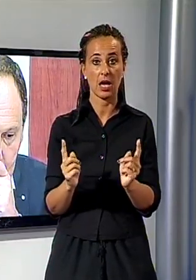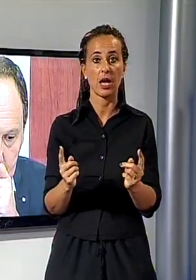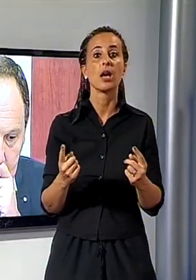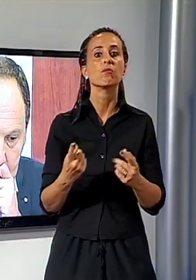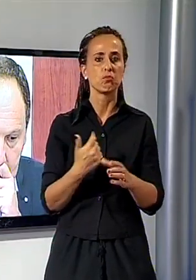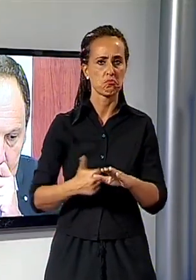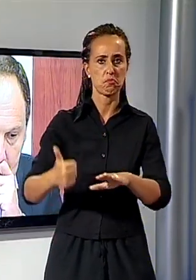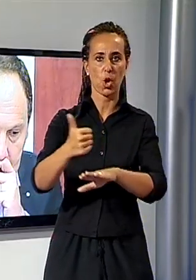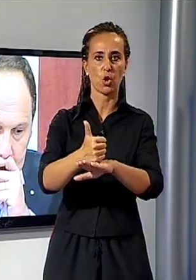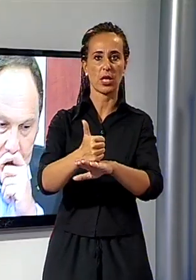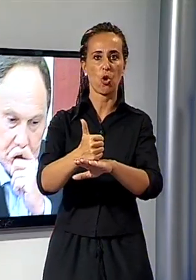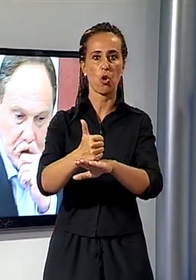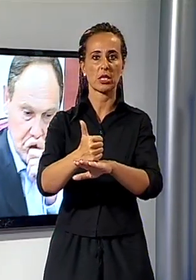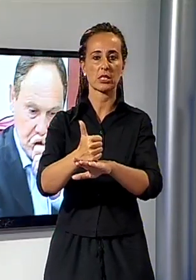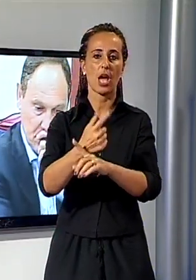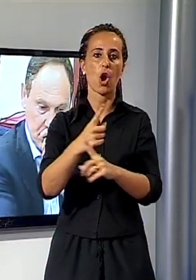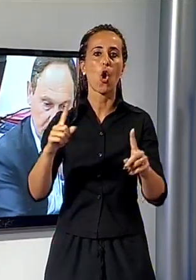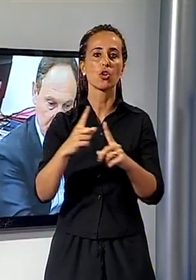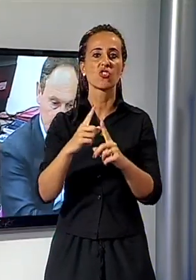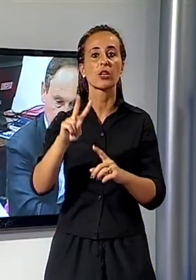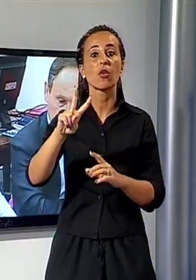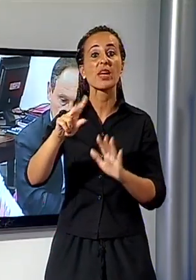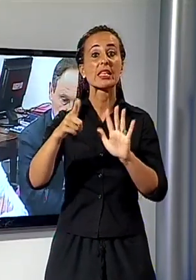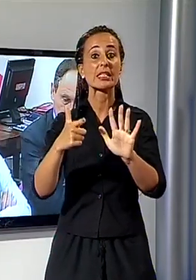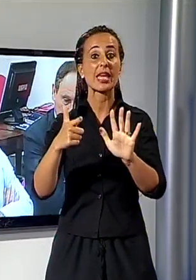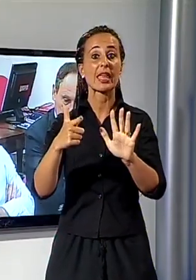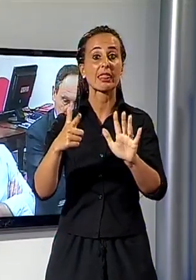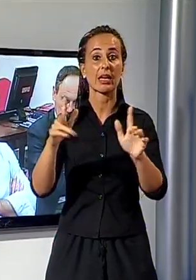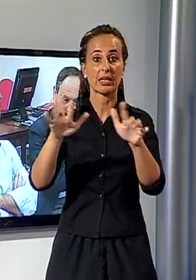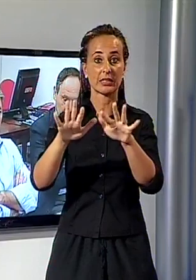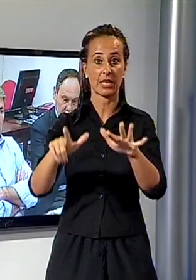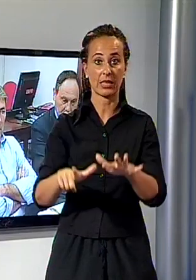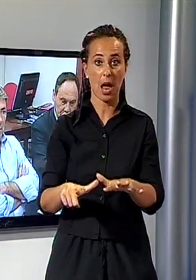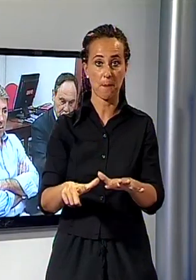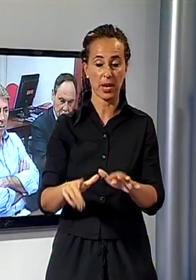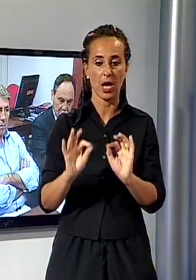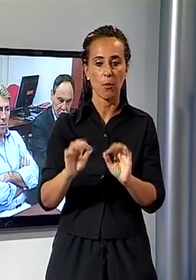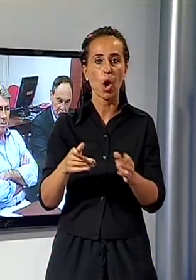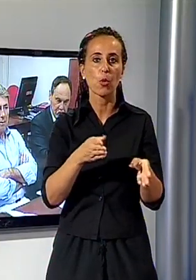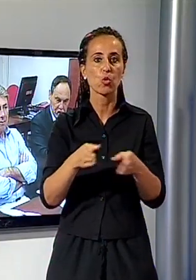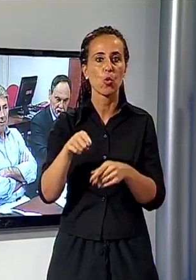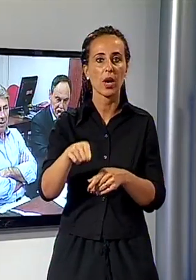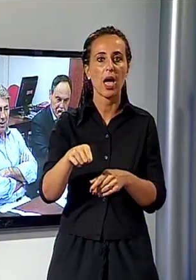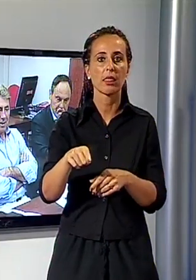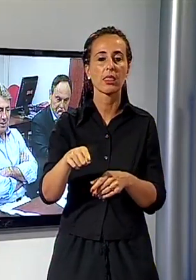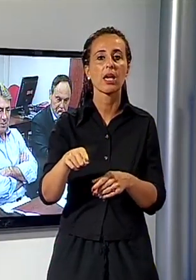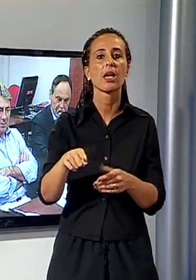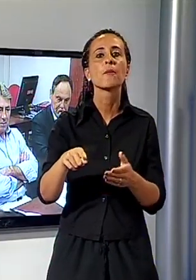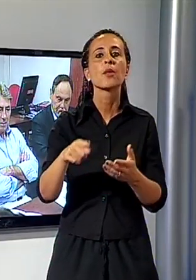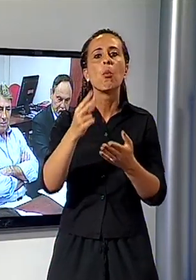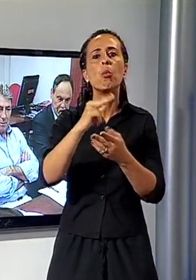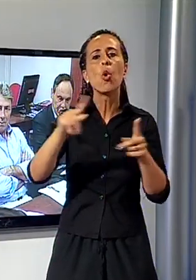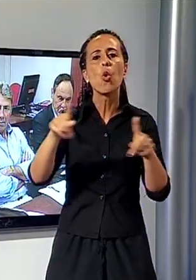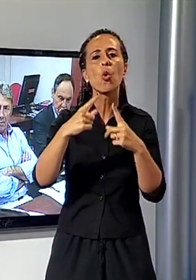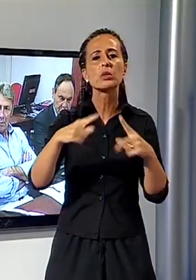concerti, masterclass e laboratori di formazione di alto livello con ospiti di fama internazionale. L'iniziativa è stata